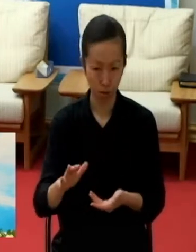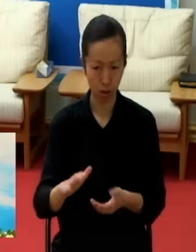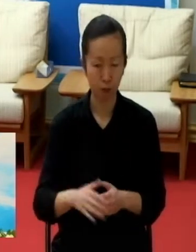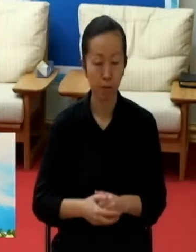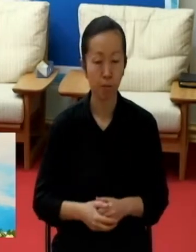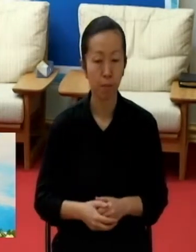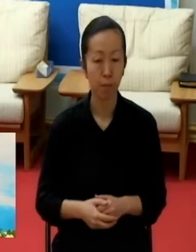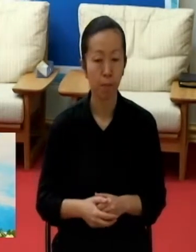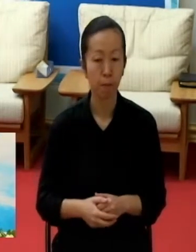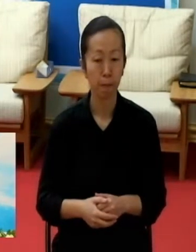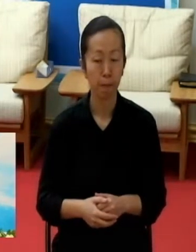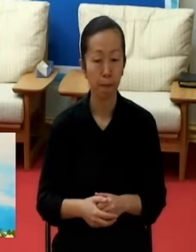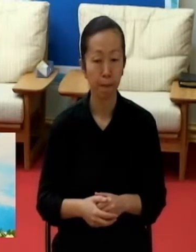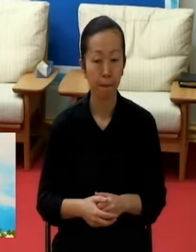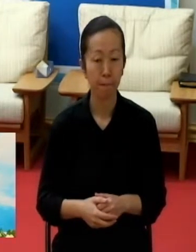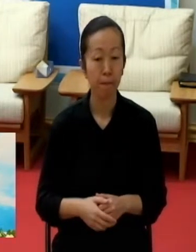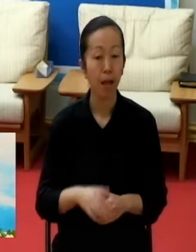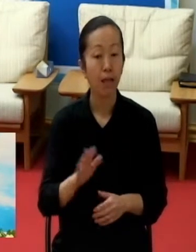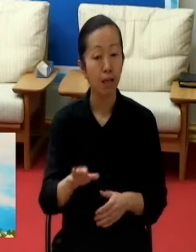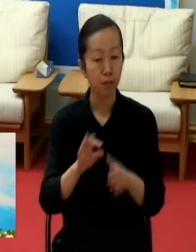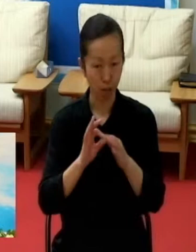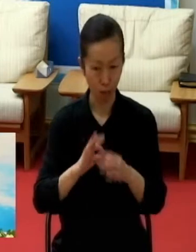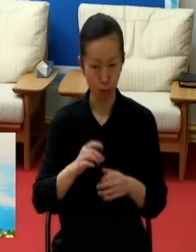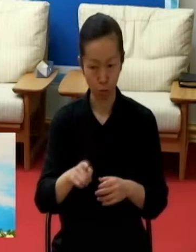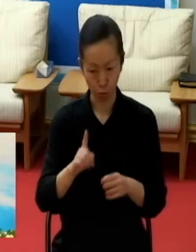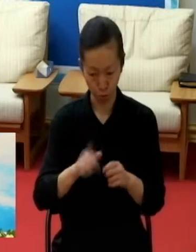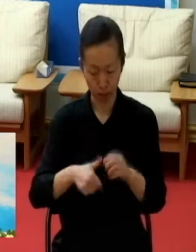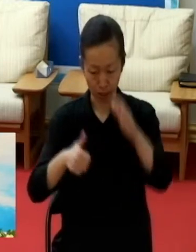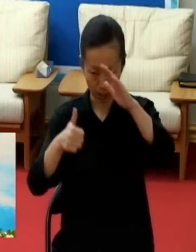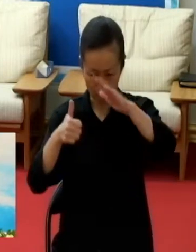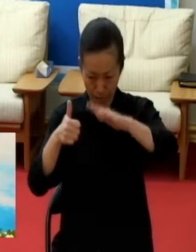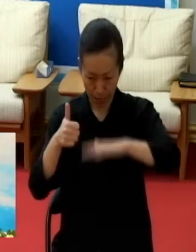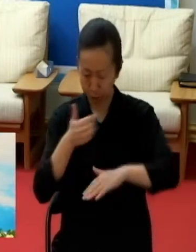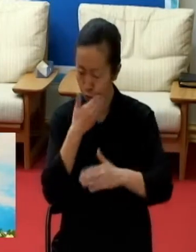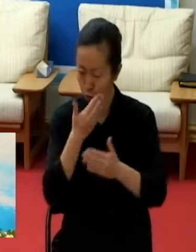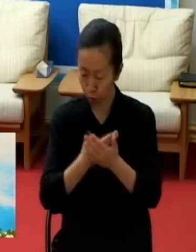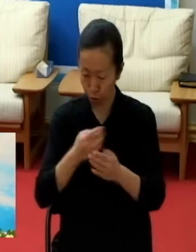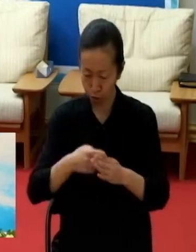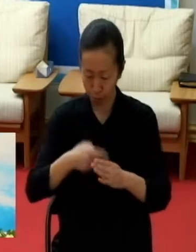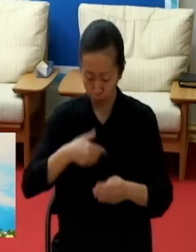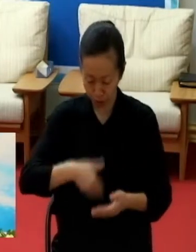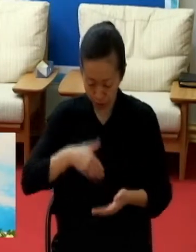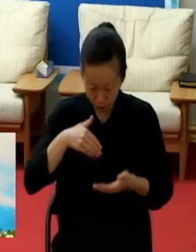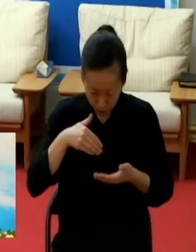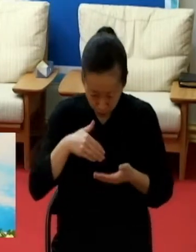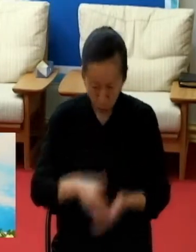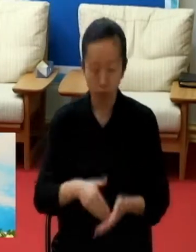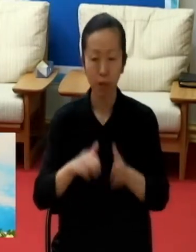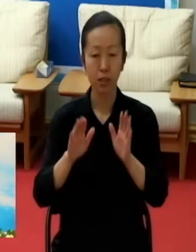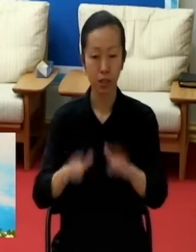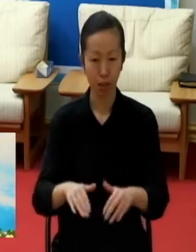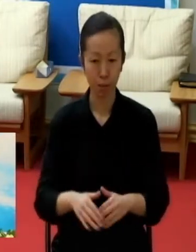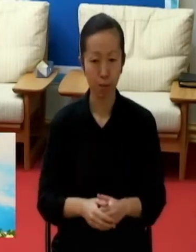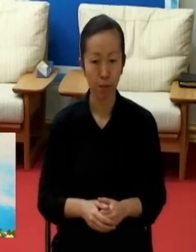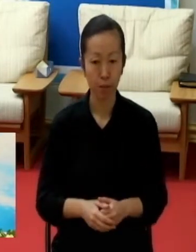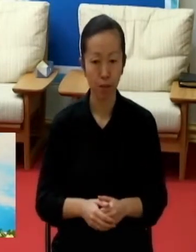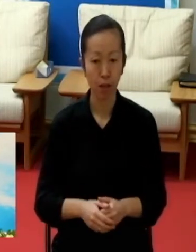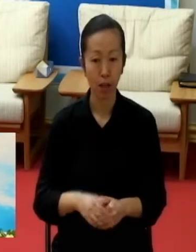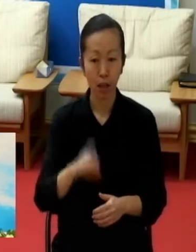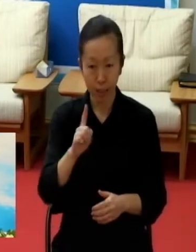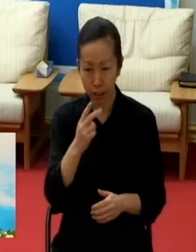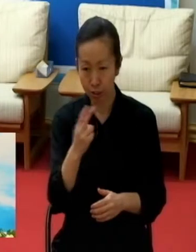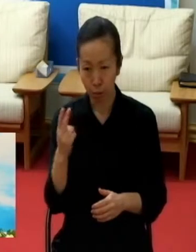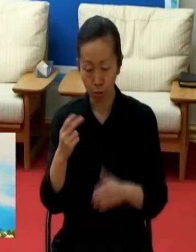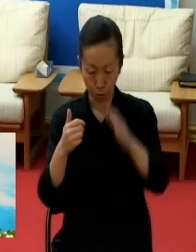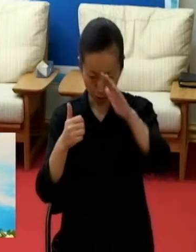예배의 중요성을 그때 깨닫게 됩니다. ですから私はその時礼拝の重要性を悟りま 야, した。 이 한 번의 예배로 인생을 바꿀 수 있다. この一